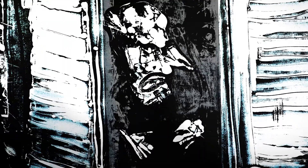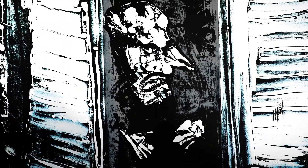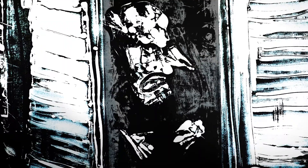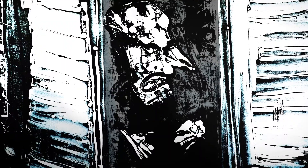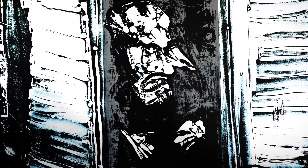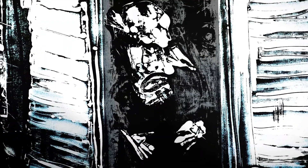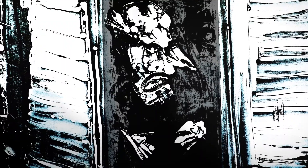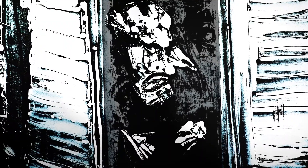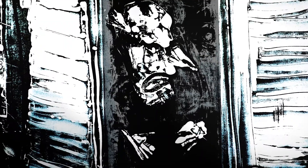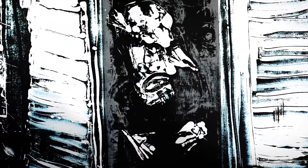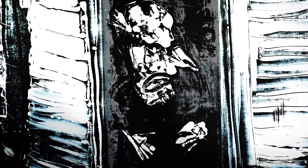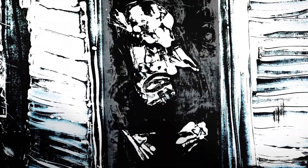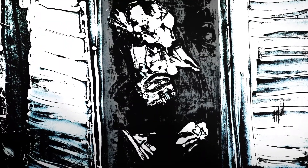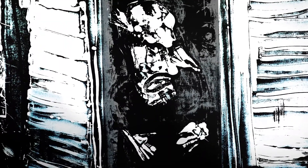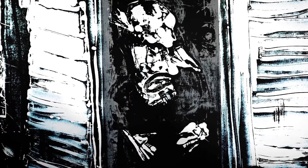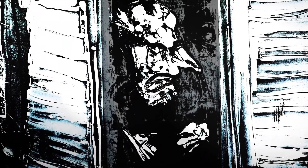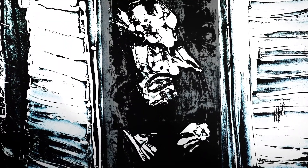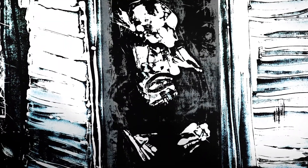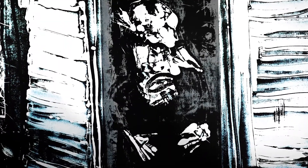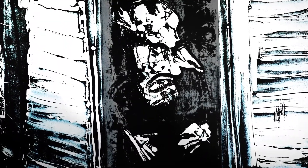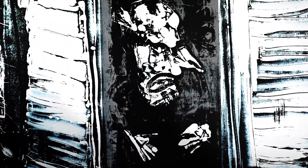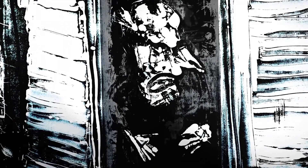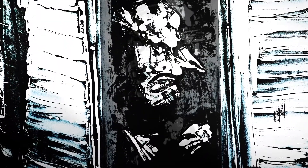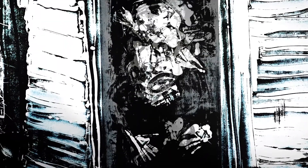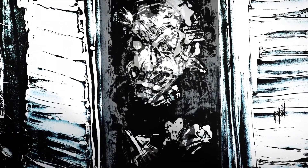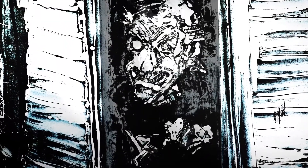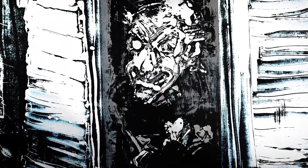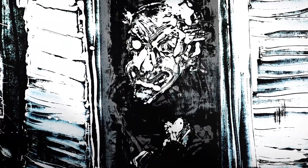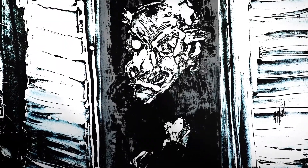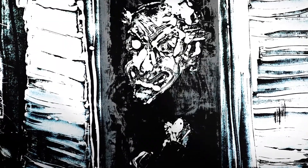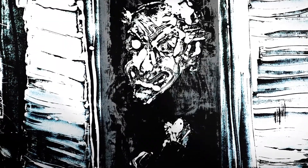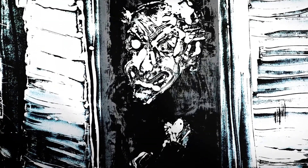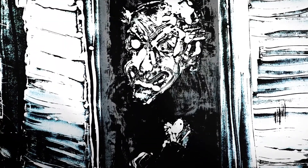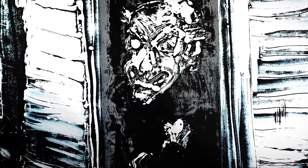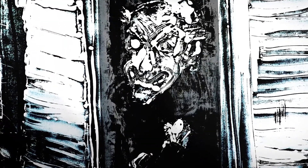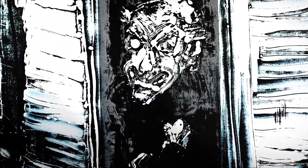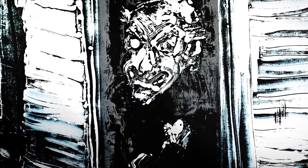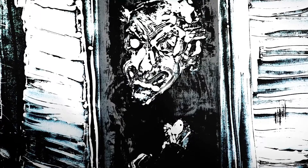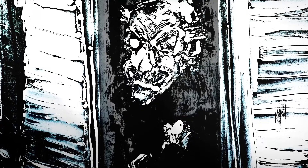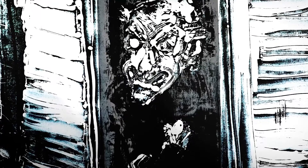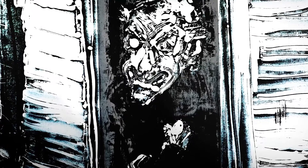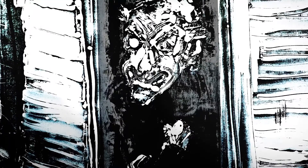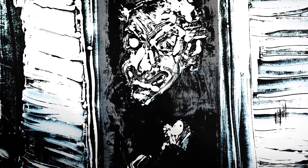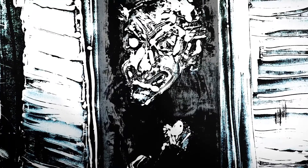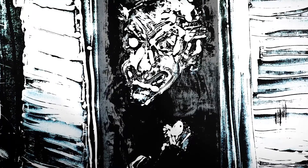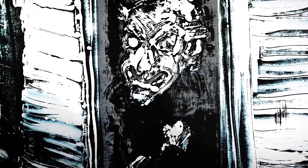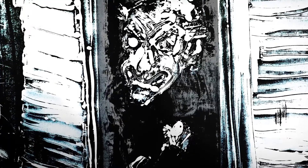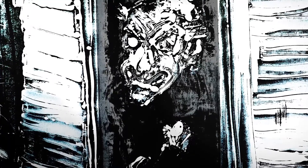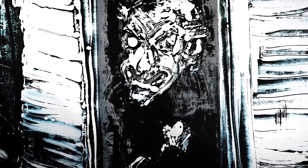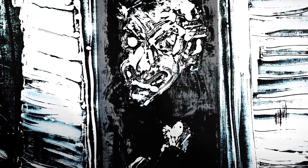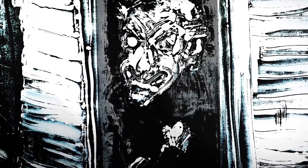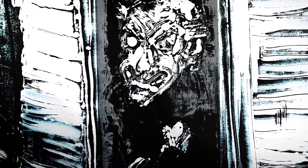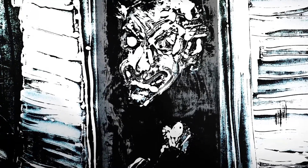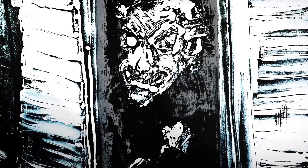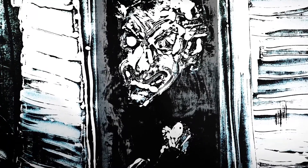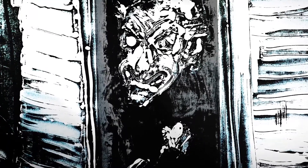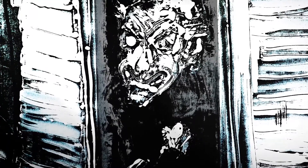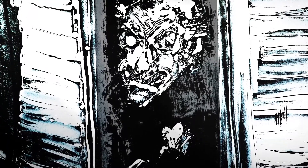entre as venezianas da janela, surge um irritado Dr. Trifulgas. Em meio à treva, distinguimos apenas seu